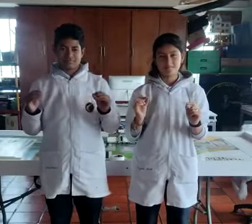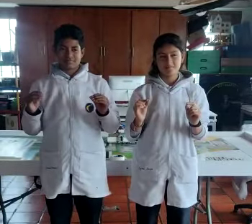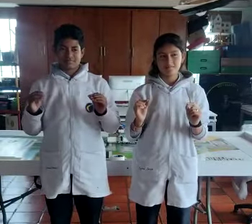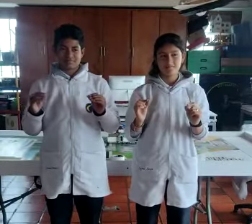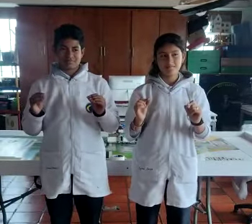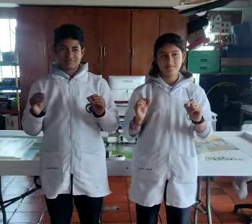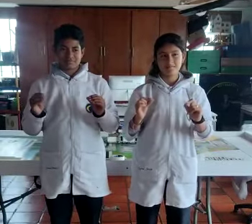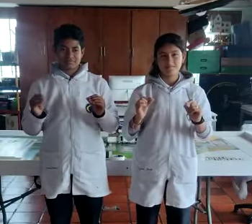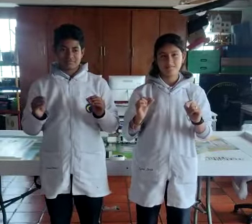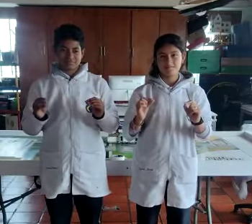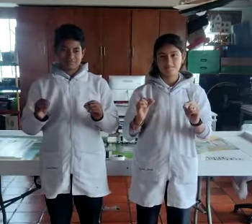Salsa.